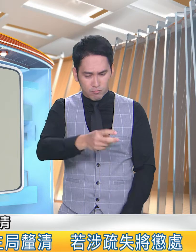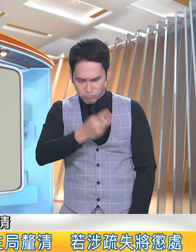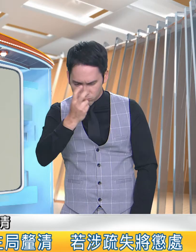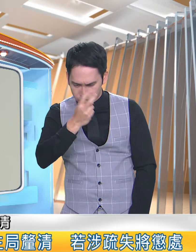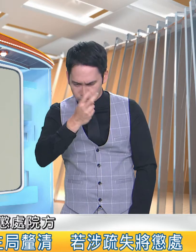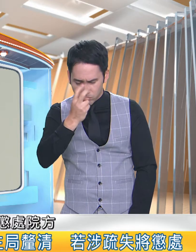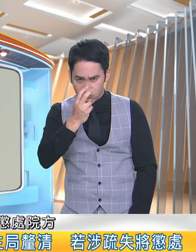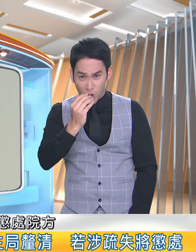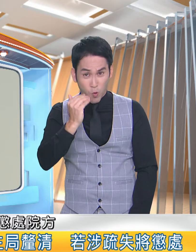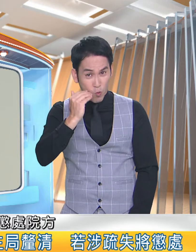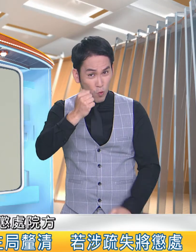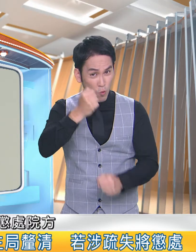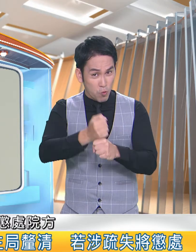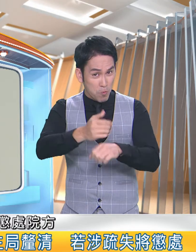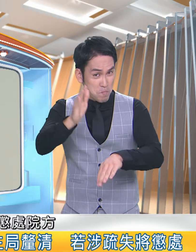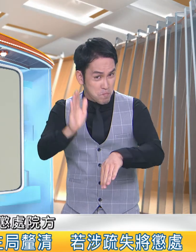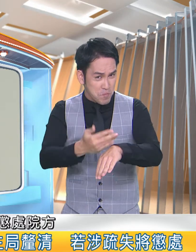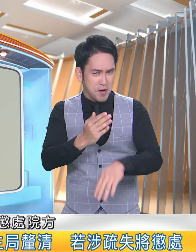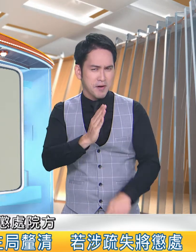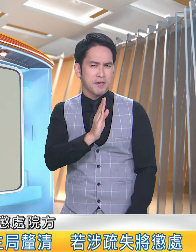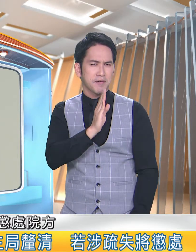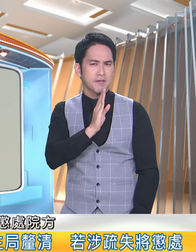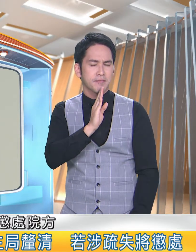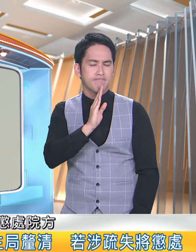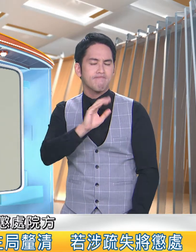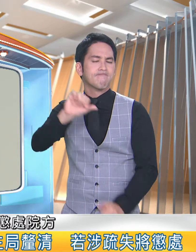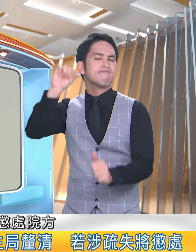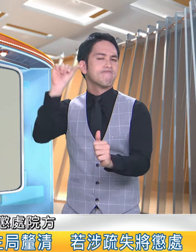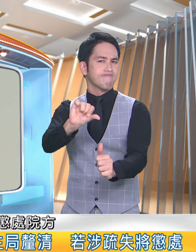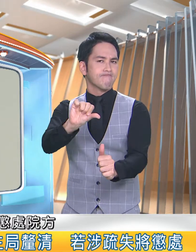果认定疏失，会惩处院方。